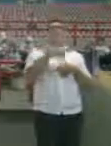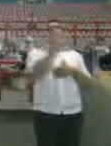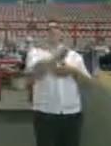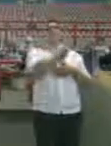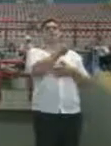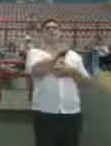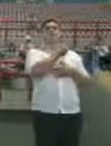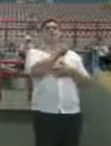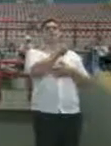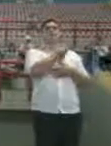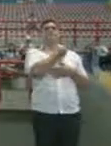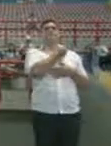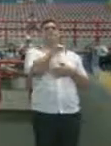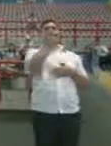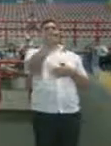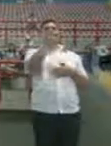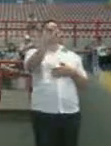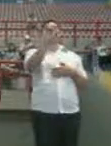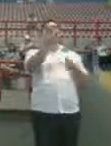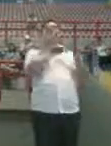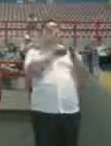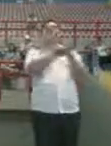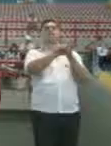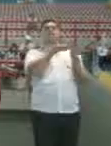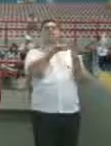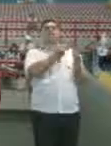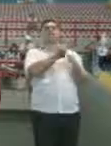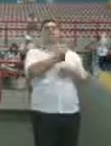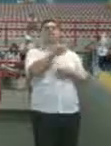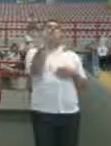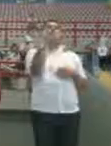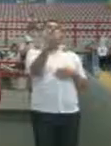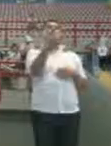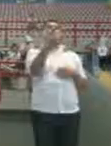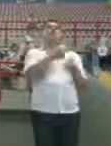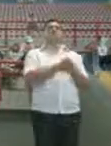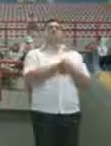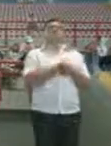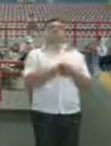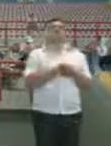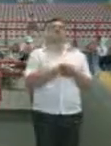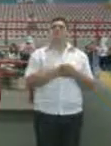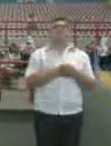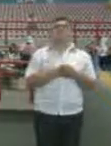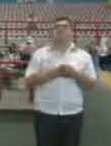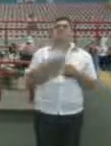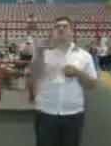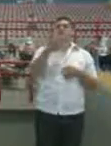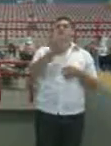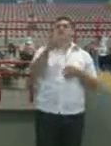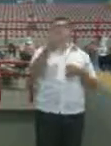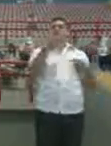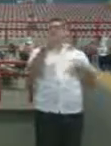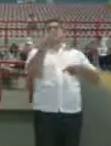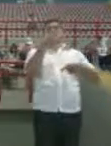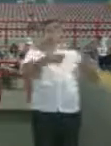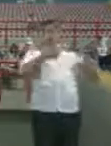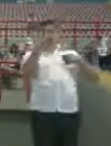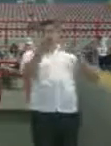80, vamos pegar aqui a questão 4, pronto, fala de Revolução Industrial. Ela diz assim: a segunda Revolução Industrial,